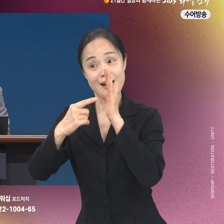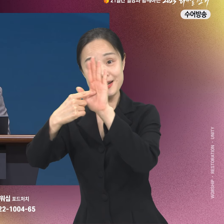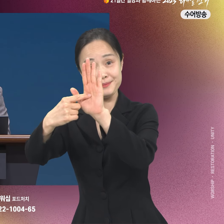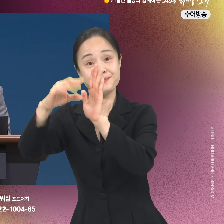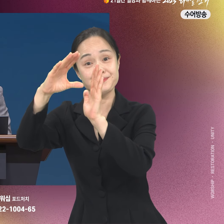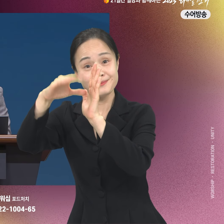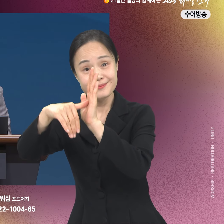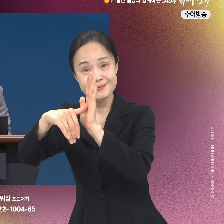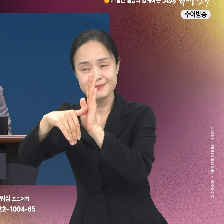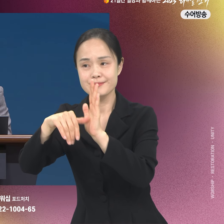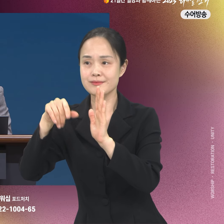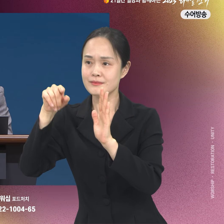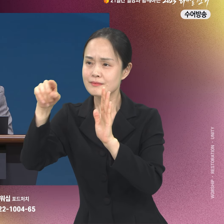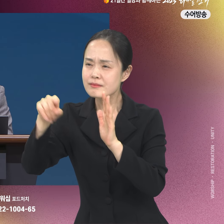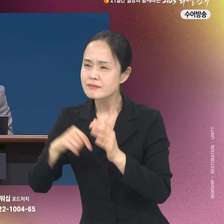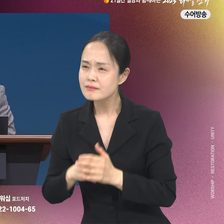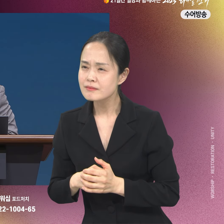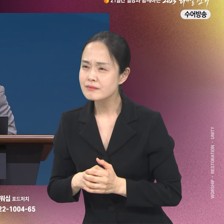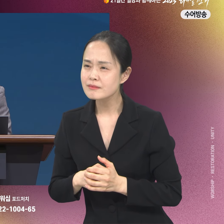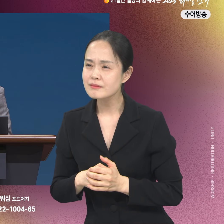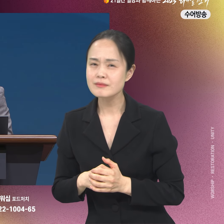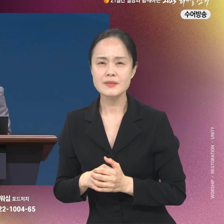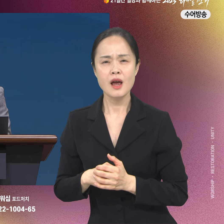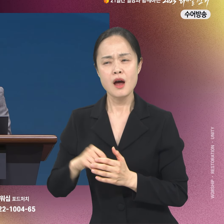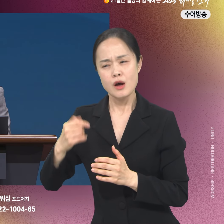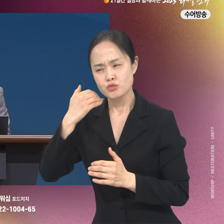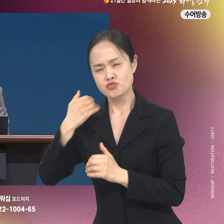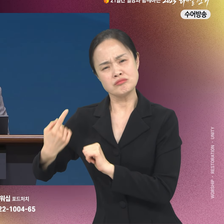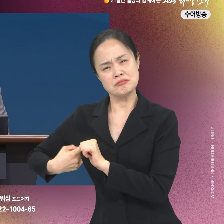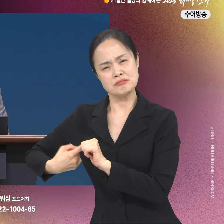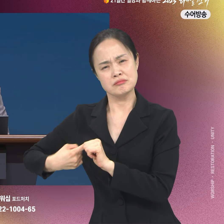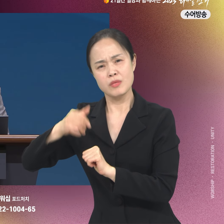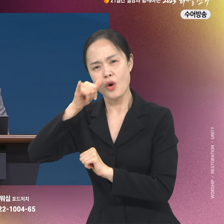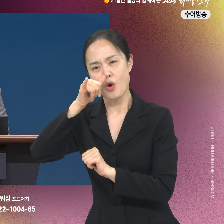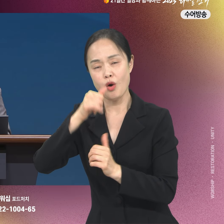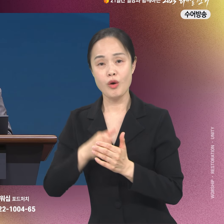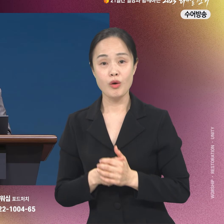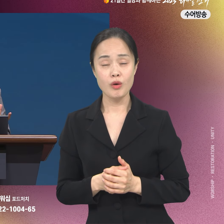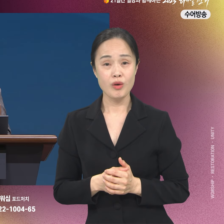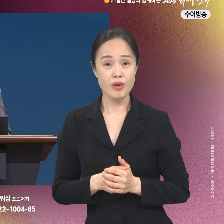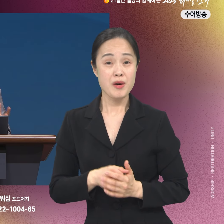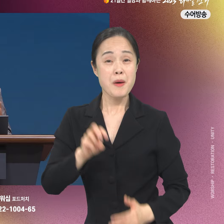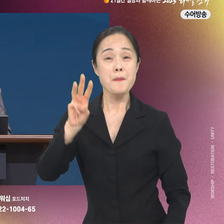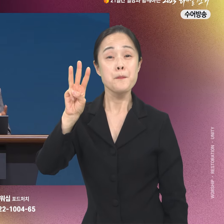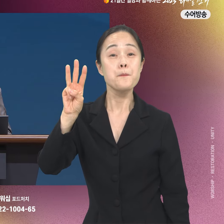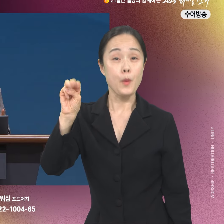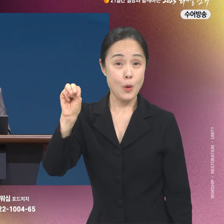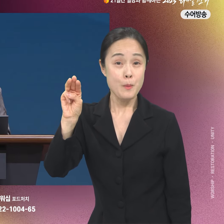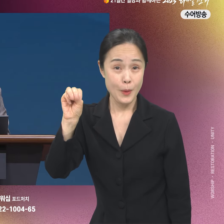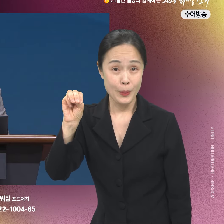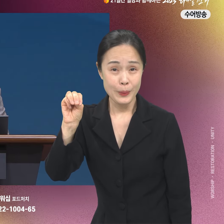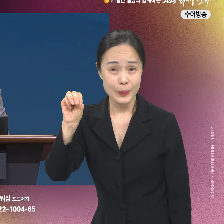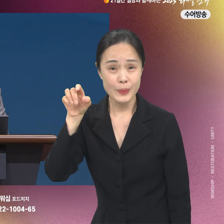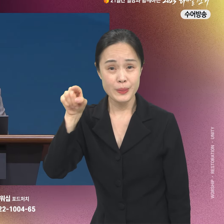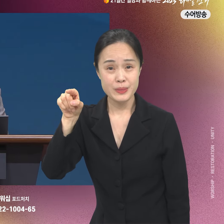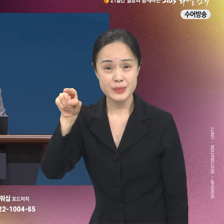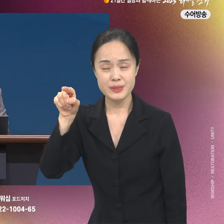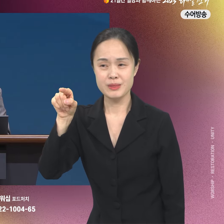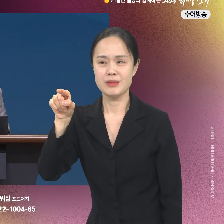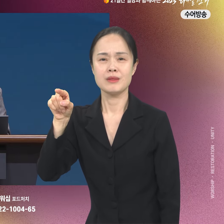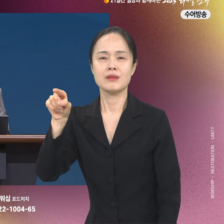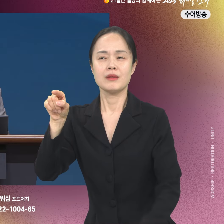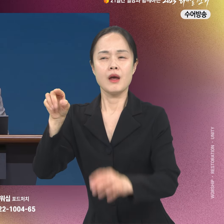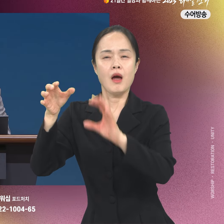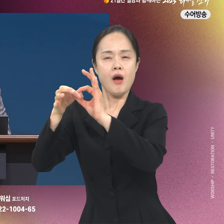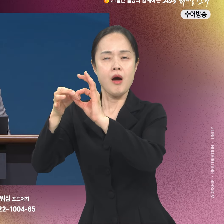몰몬교도가 만든 회사에서 개봉을 했다, 배급했다였어요. 제가 배급을 하기 위해서 정말 많은 노력을 했는데